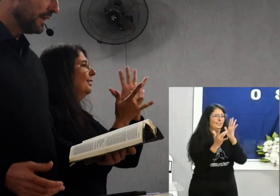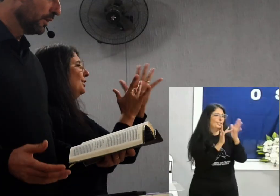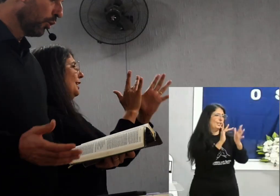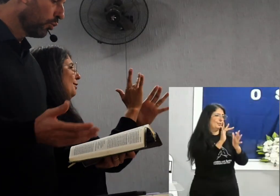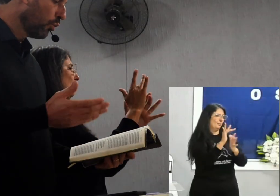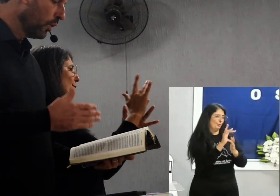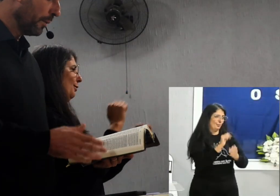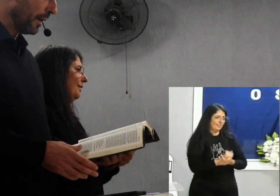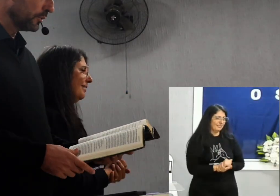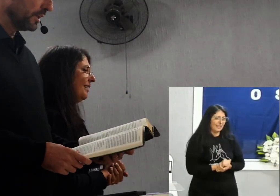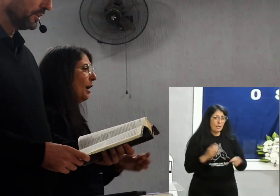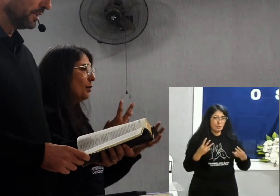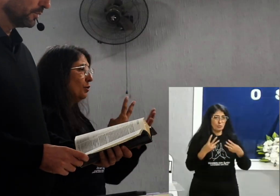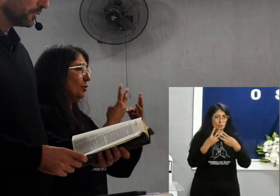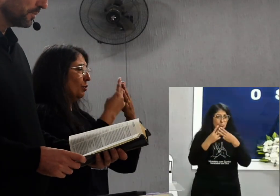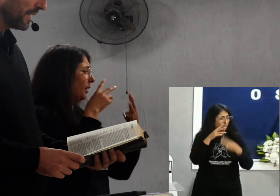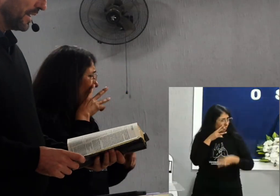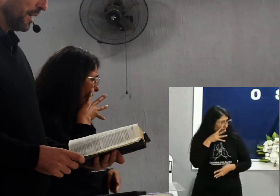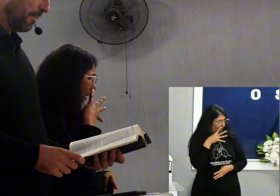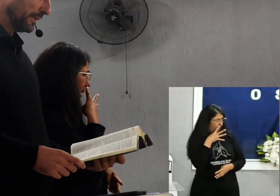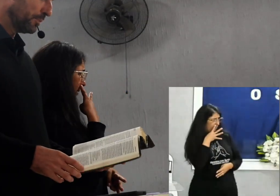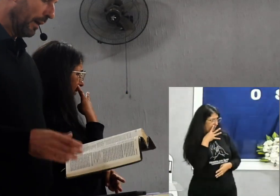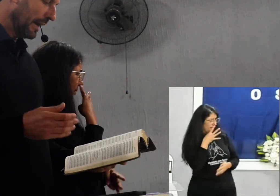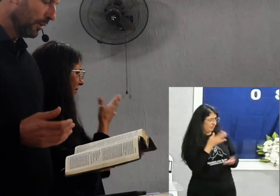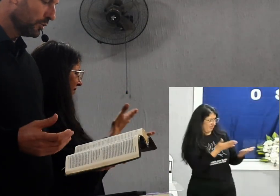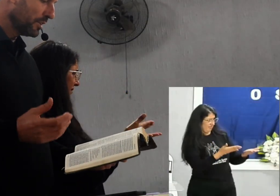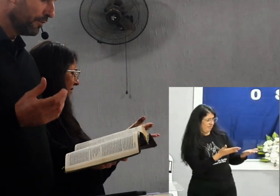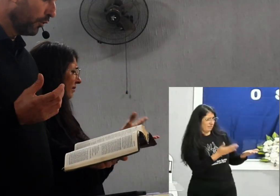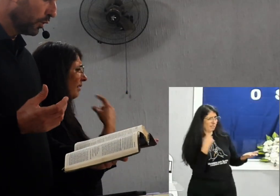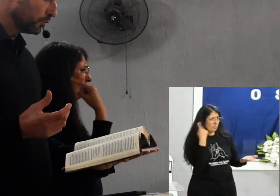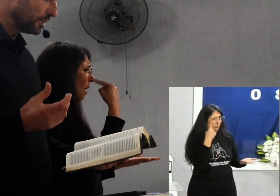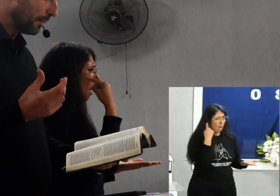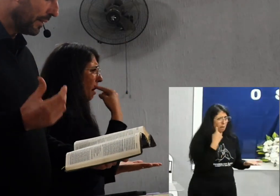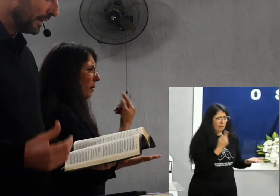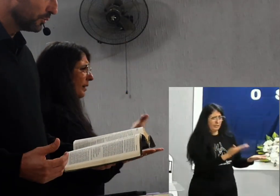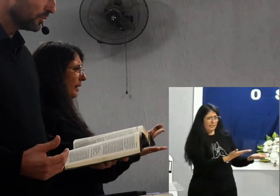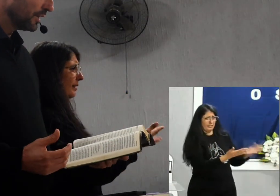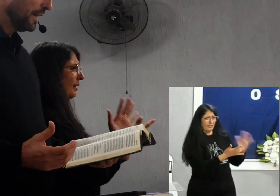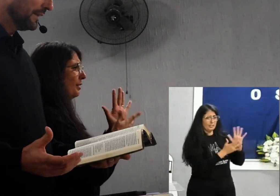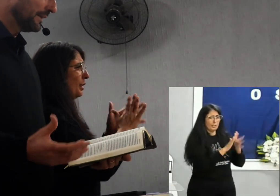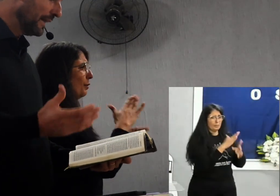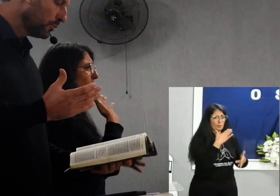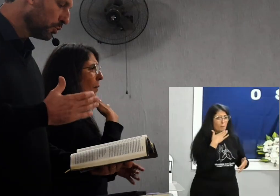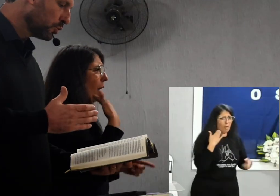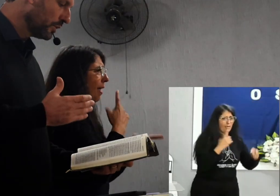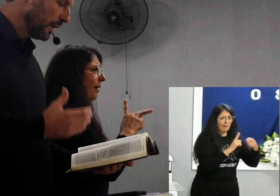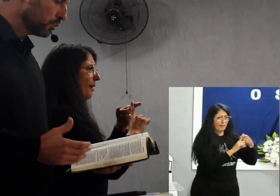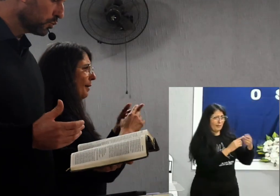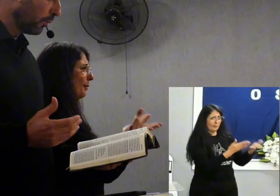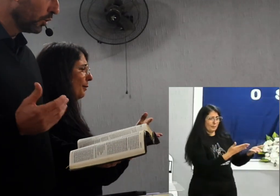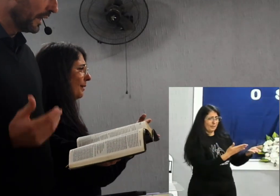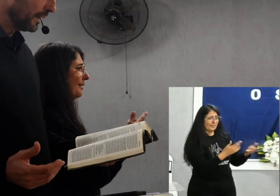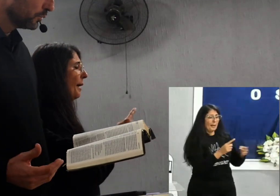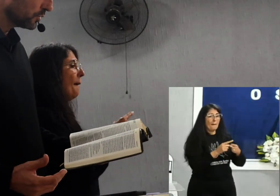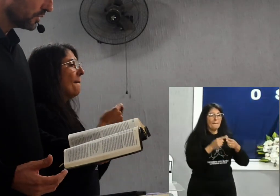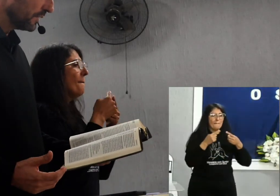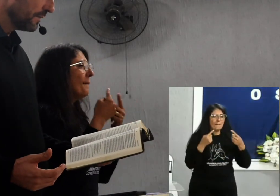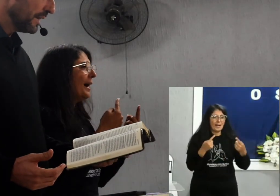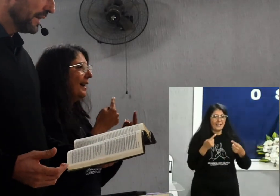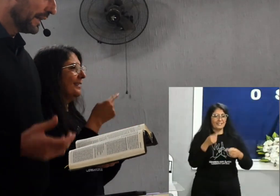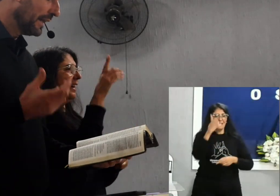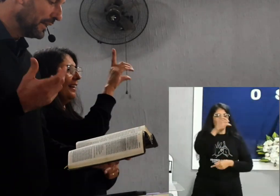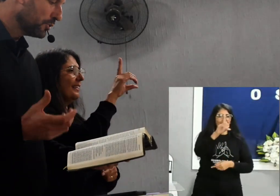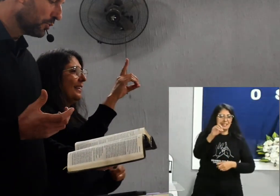judeus e loucura para os gentios. Mas para os que foram chamados, tanto judeus como